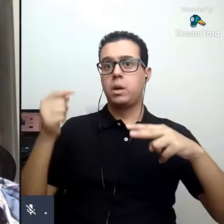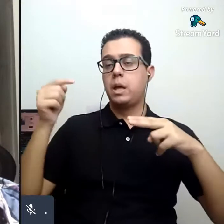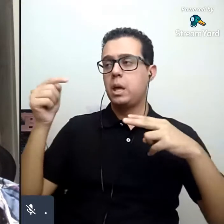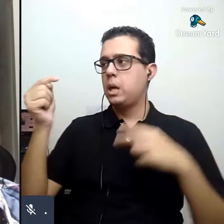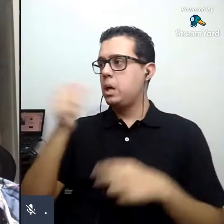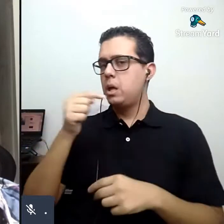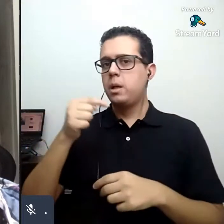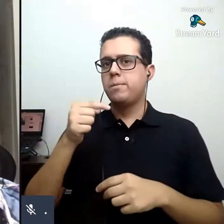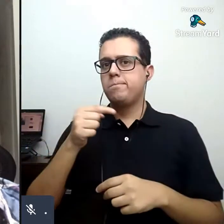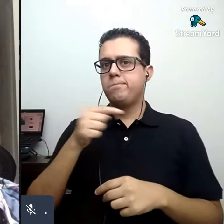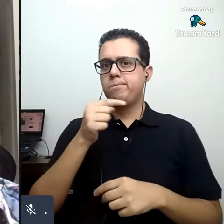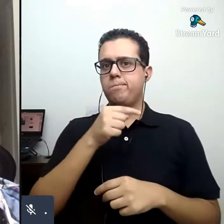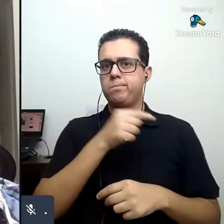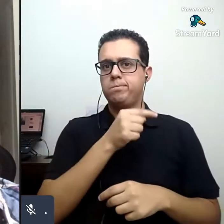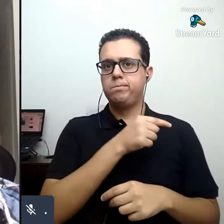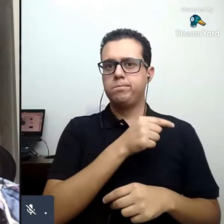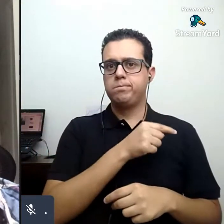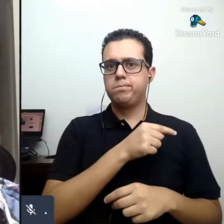que